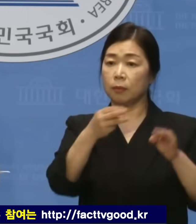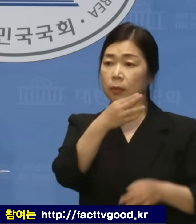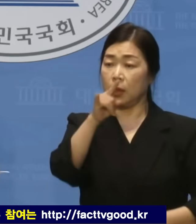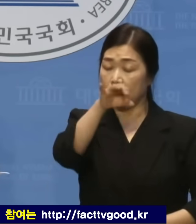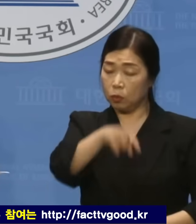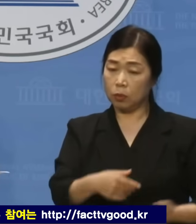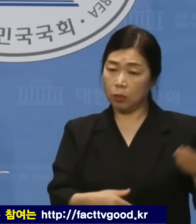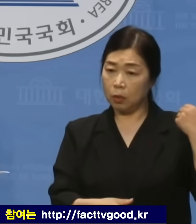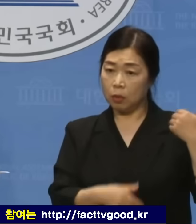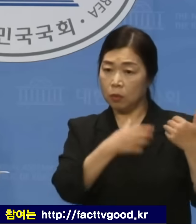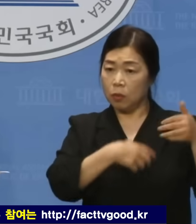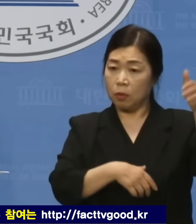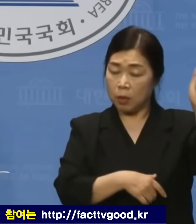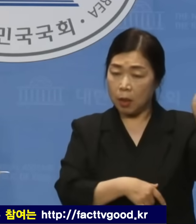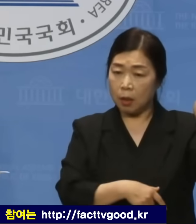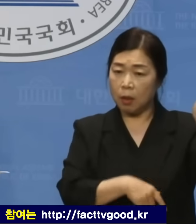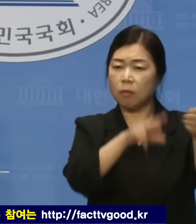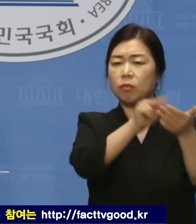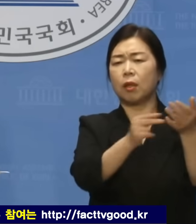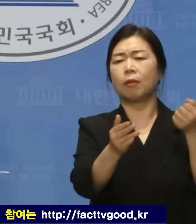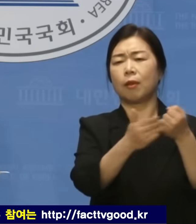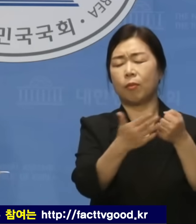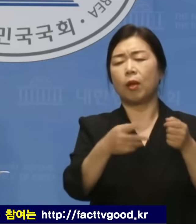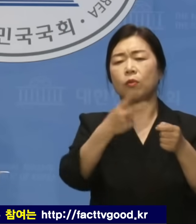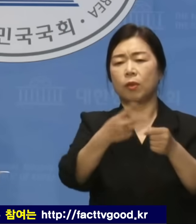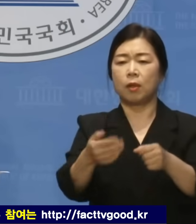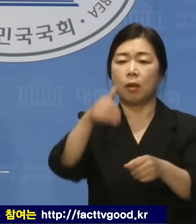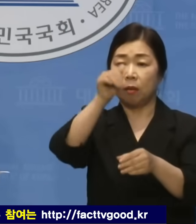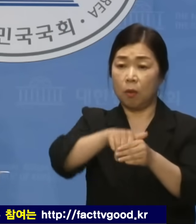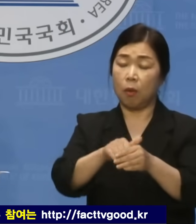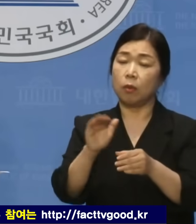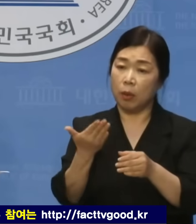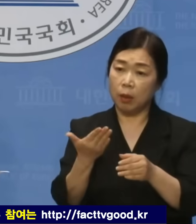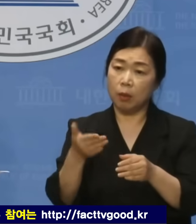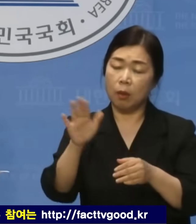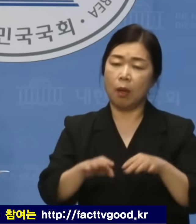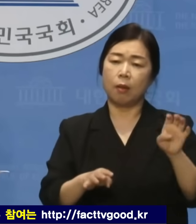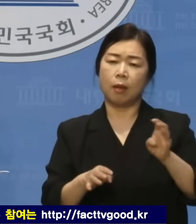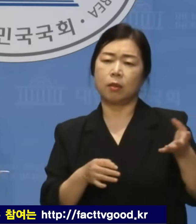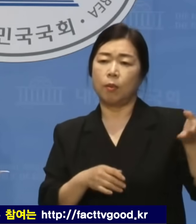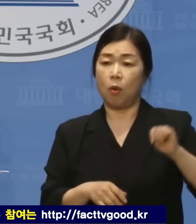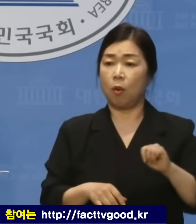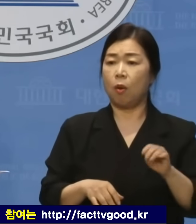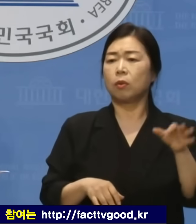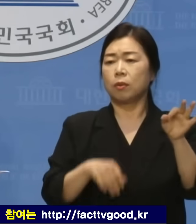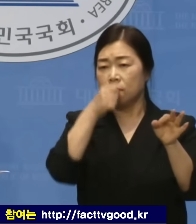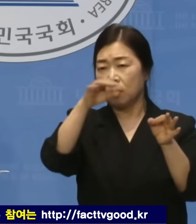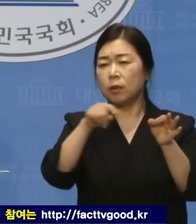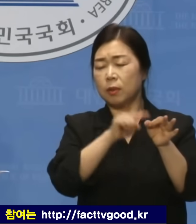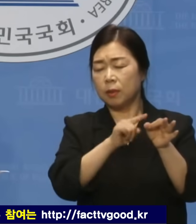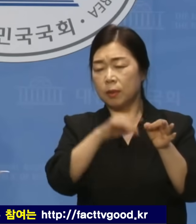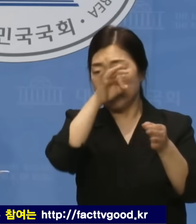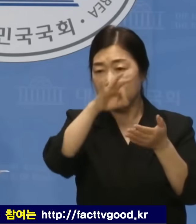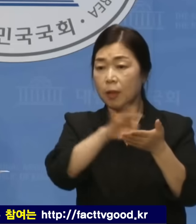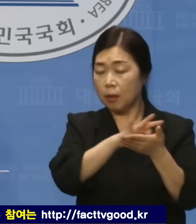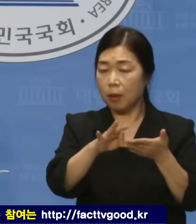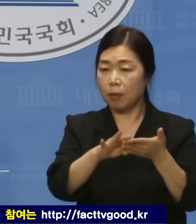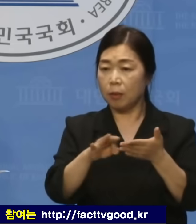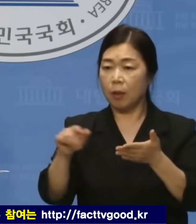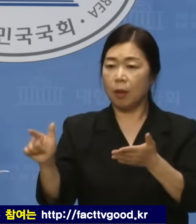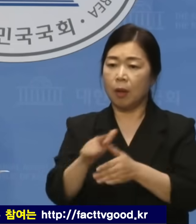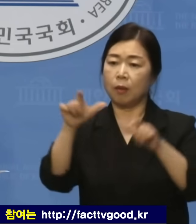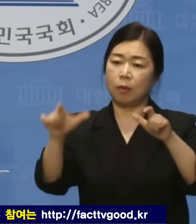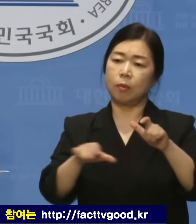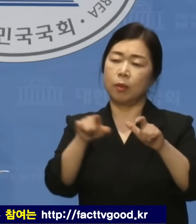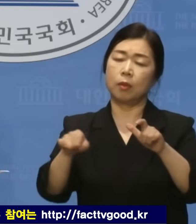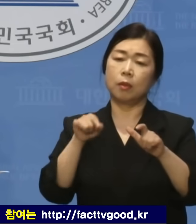김태우 전 구청장의 귀책 사유로 치러지는 보궐선거로 인해 40억 원이나 되는 막대한 강서구민의